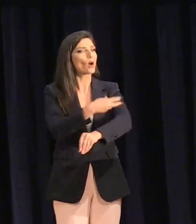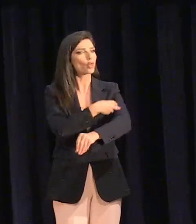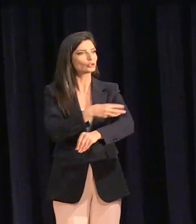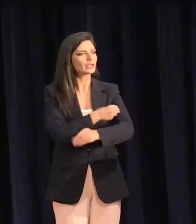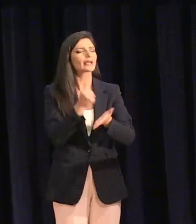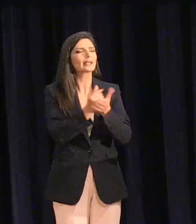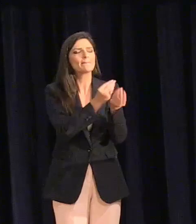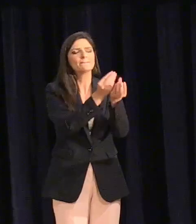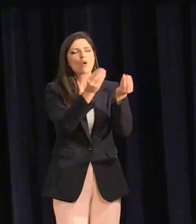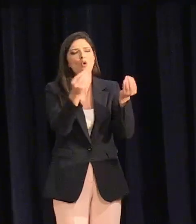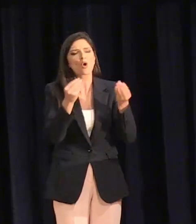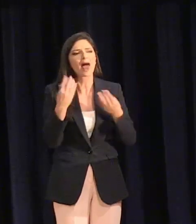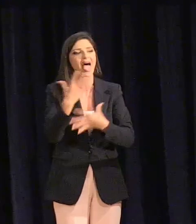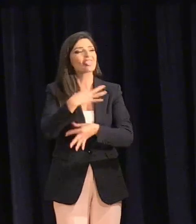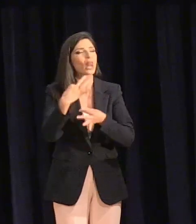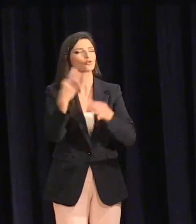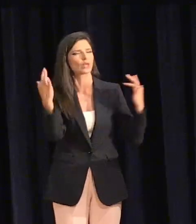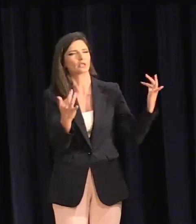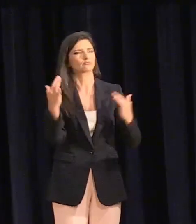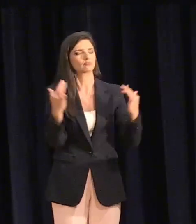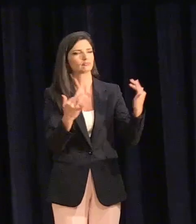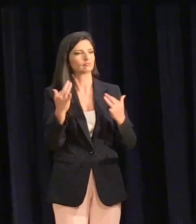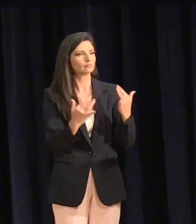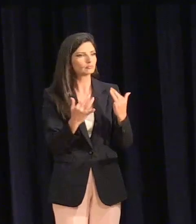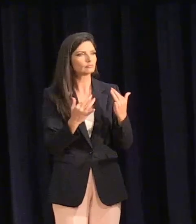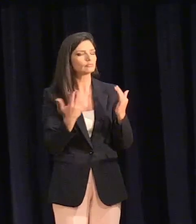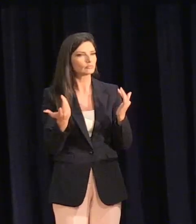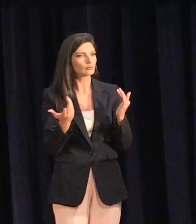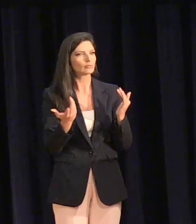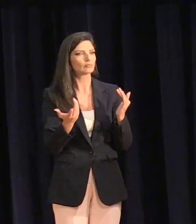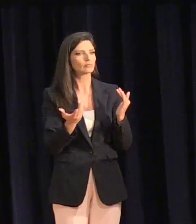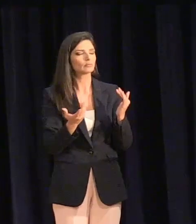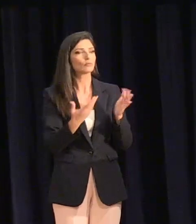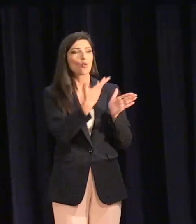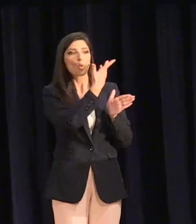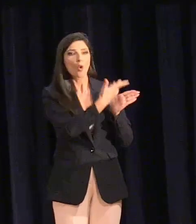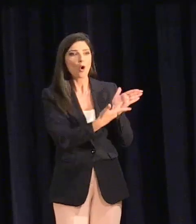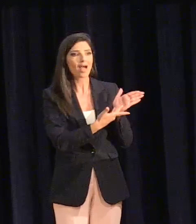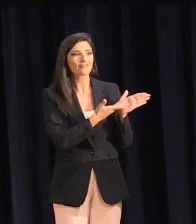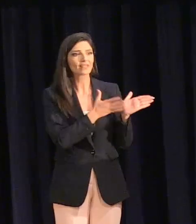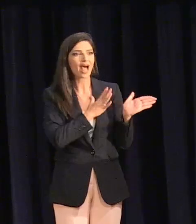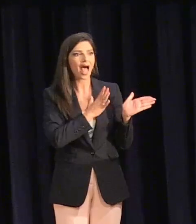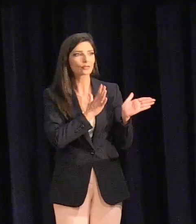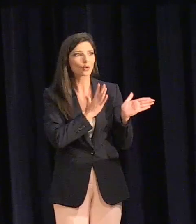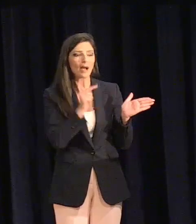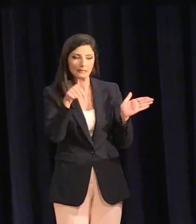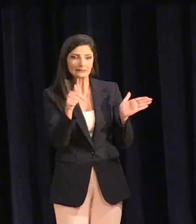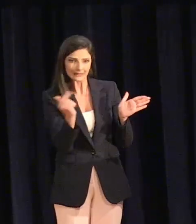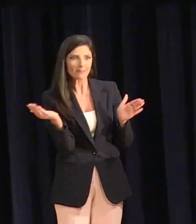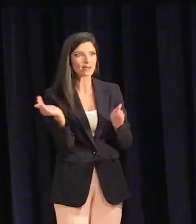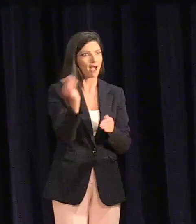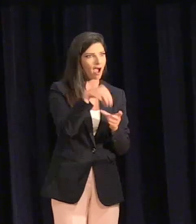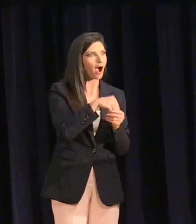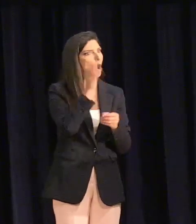πλήθος εθελοντών και εθελοντριών. Οι πιο πάνω αναφερόμενοι αδελφοί θα έχουν βήμα στο σημερινό συνέδριο